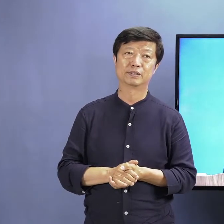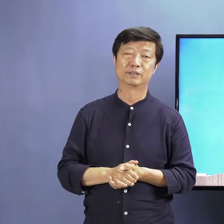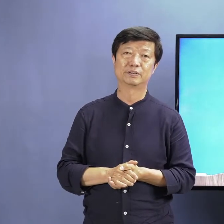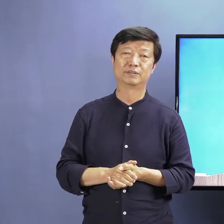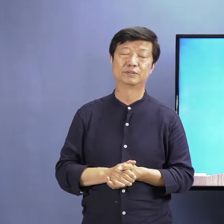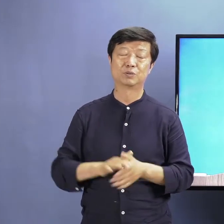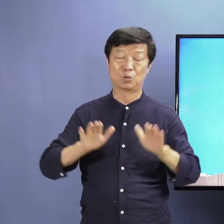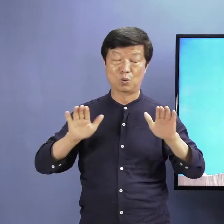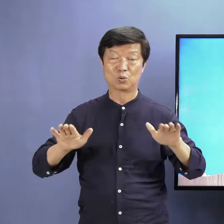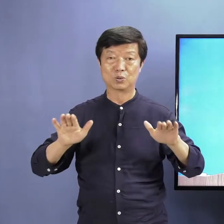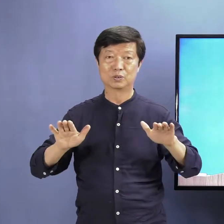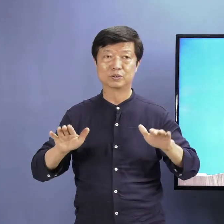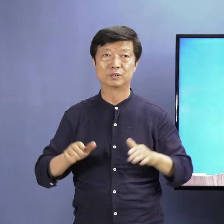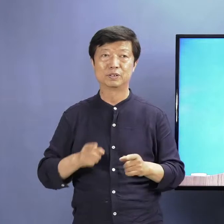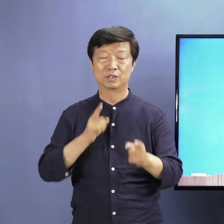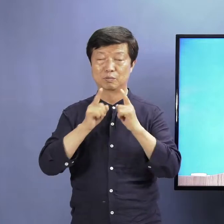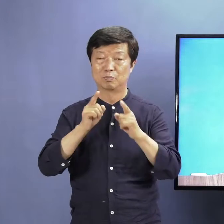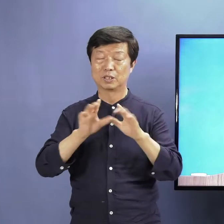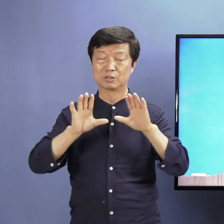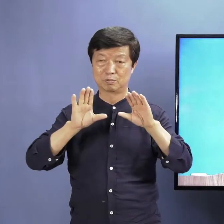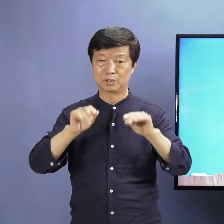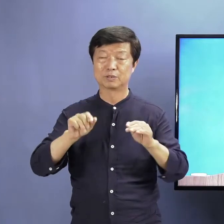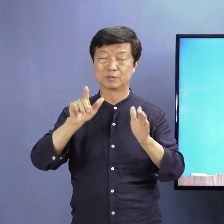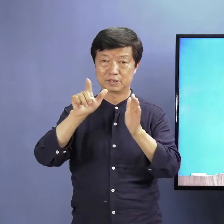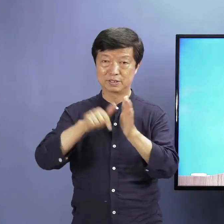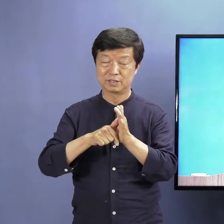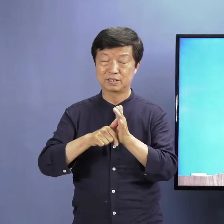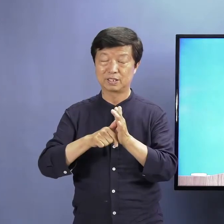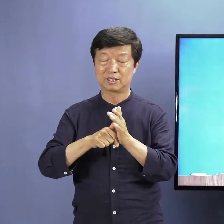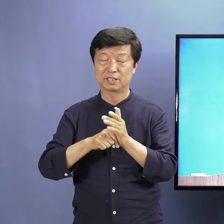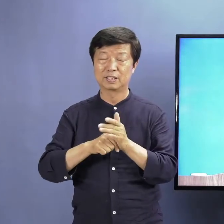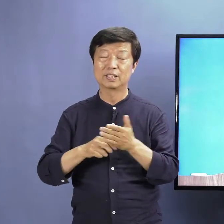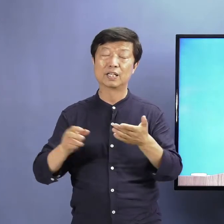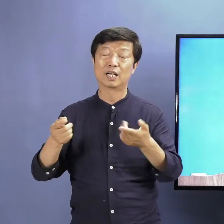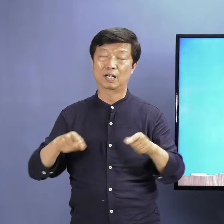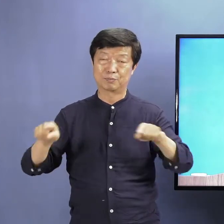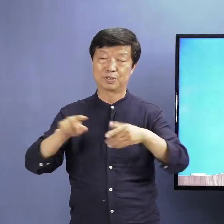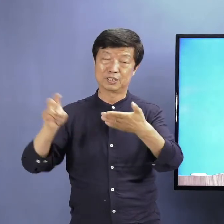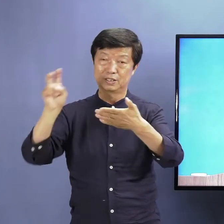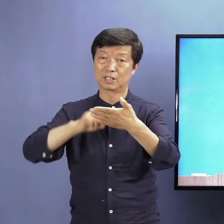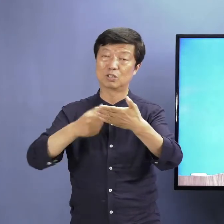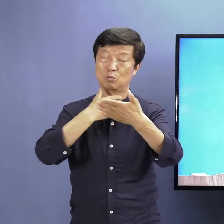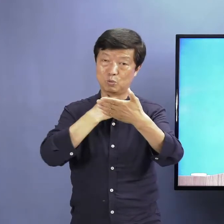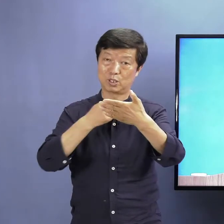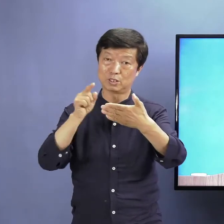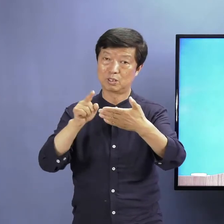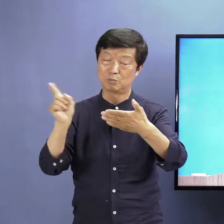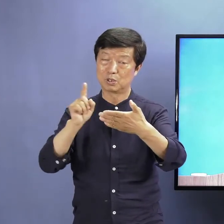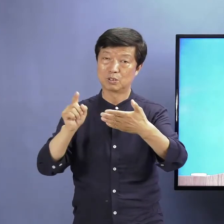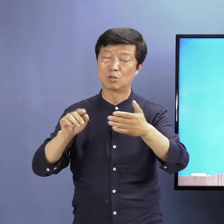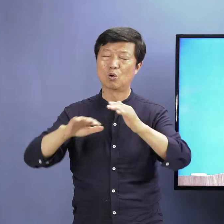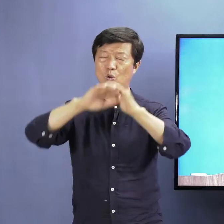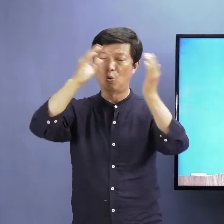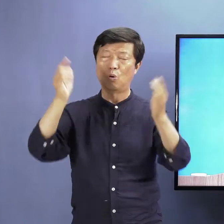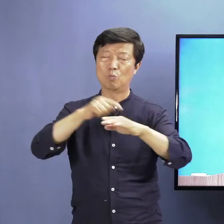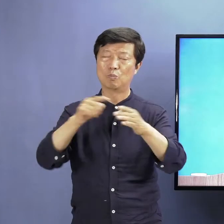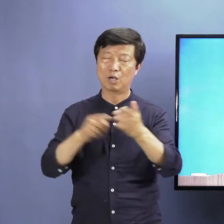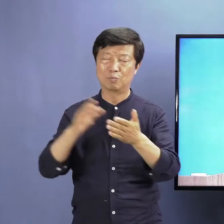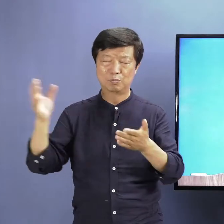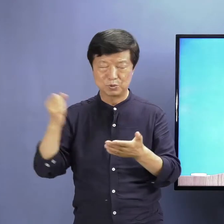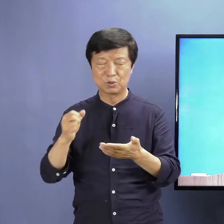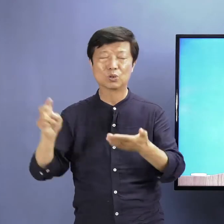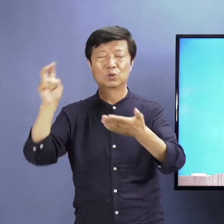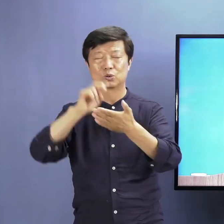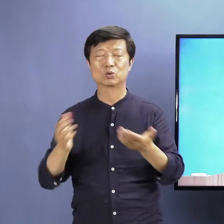오늘 말씀을 마치면서 함께 찬양을 드리고 싶은 것은 온 마음으로 송축하리, 생명 다해 주